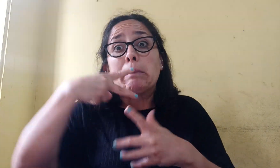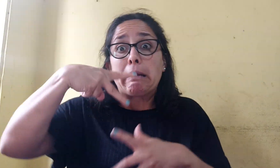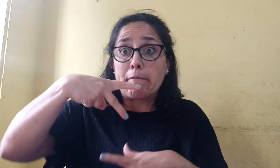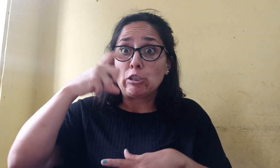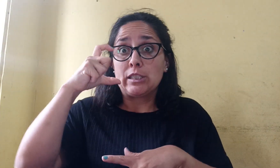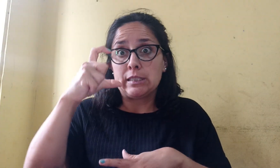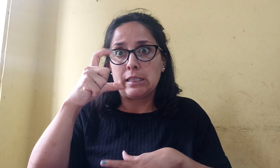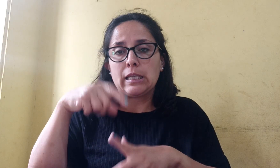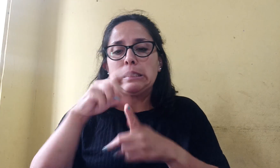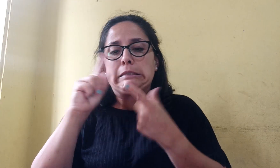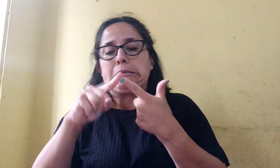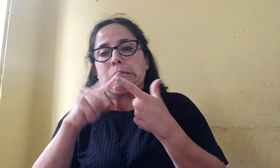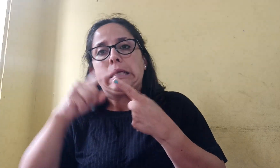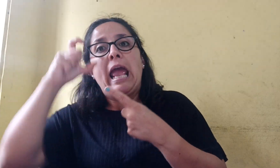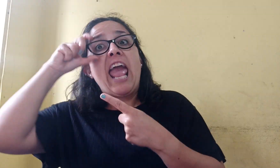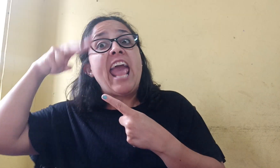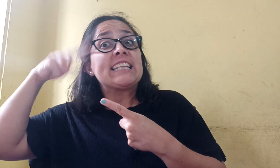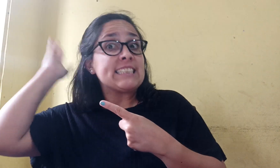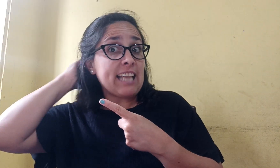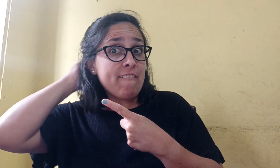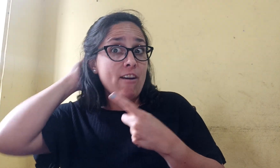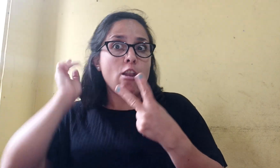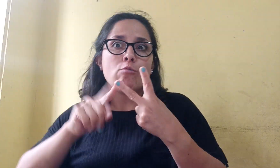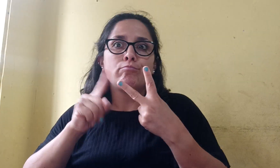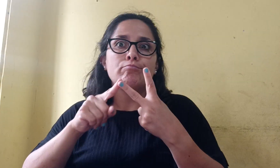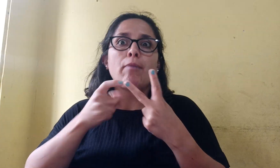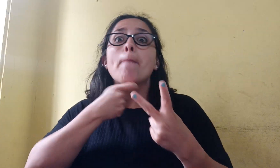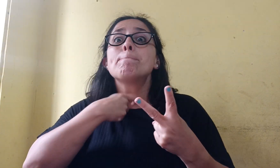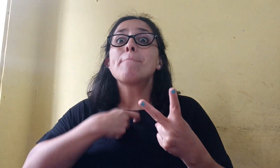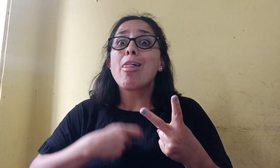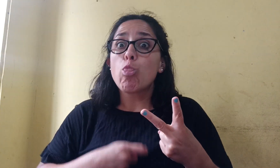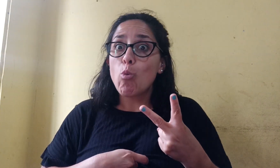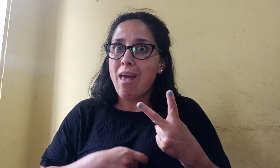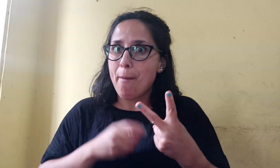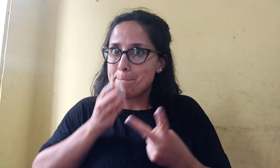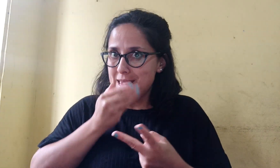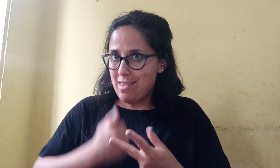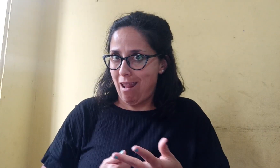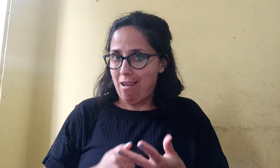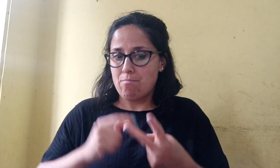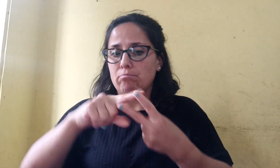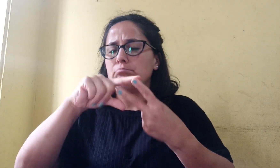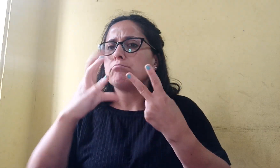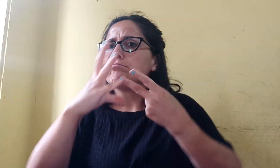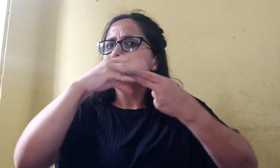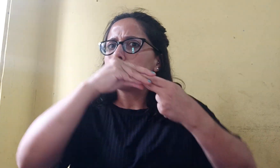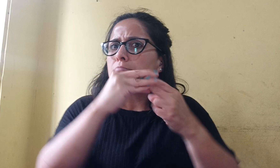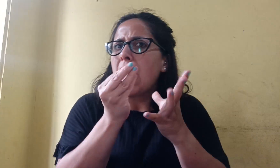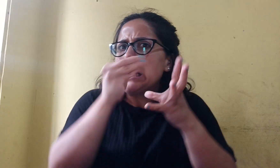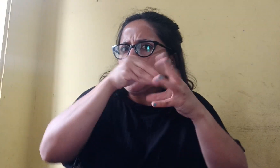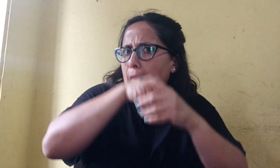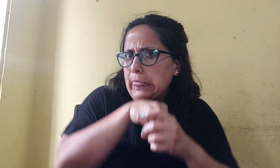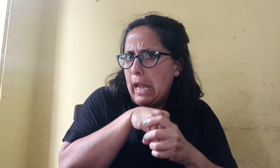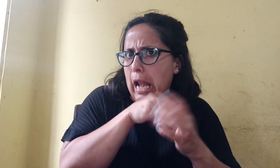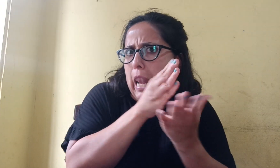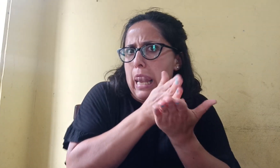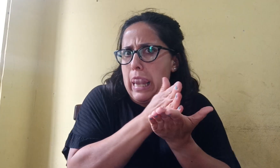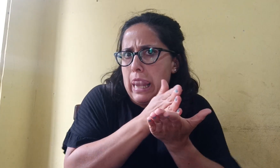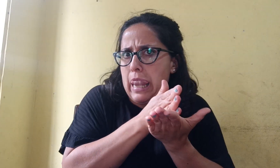encéfalo y médula espinal, ¿sí? Eso sería el sistema nervioso central. Todos los demás cuadritos representan el sistema nervioso